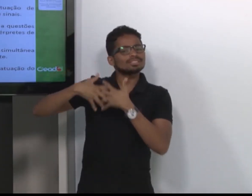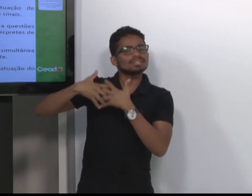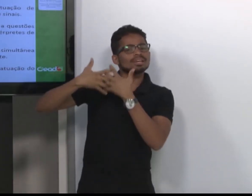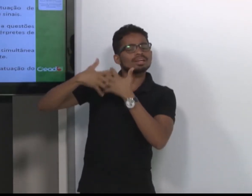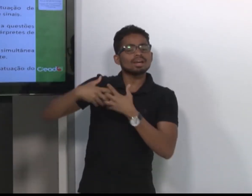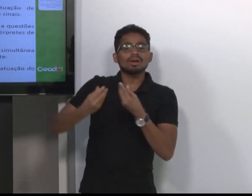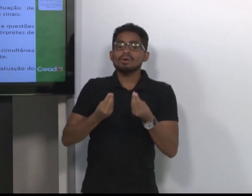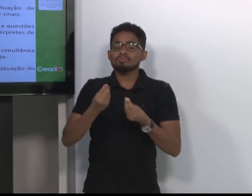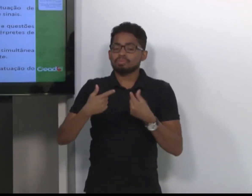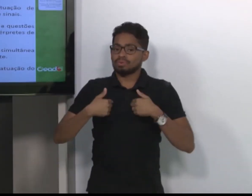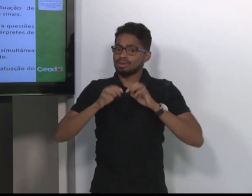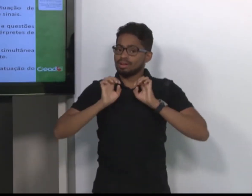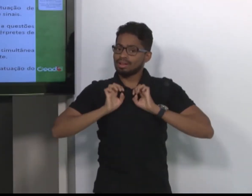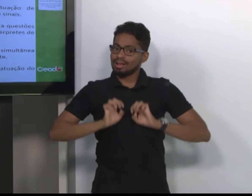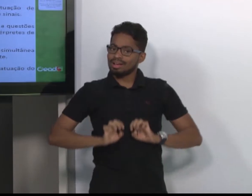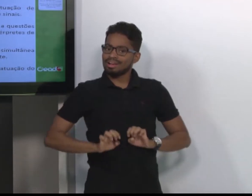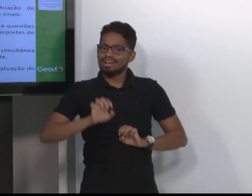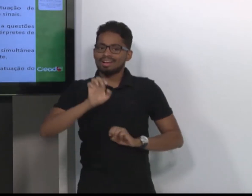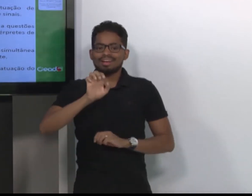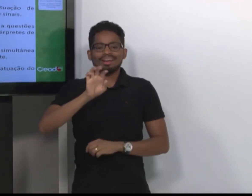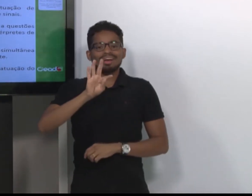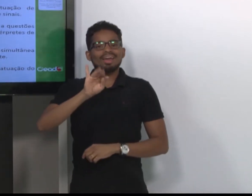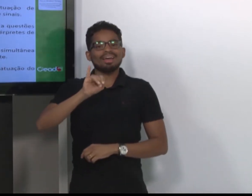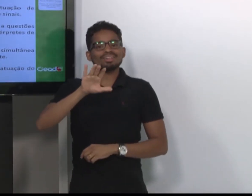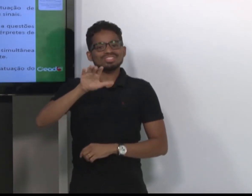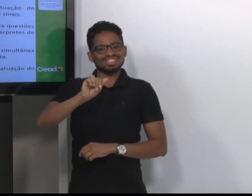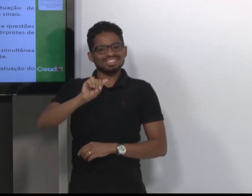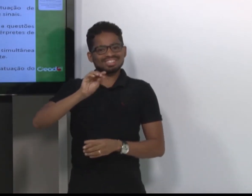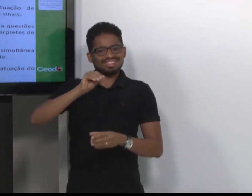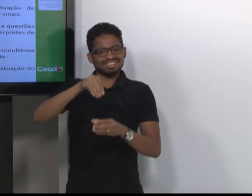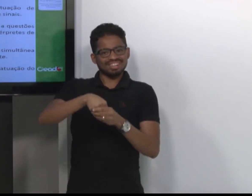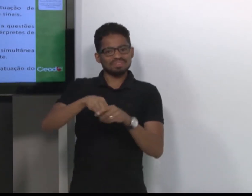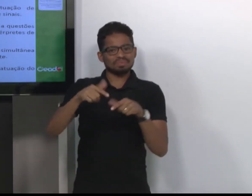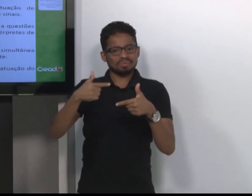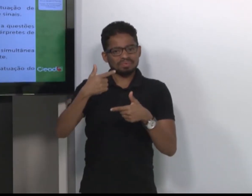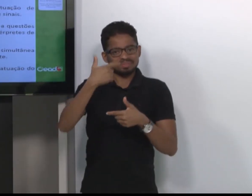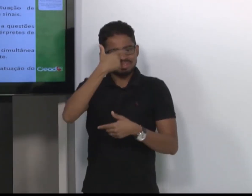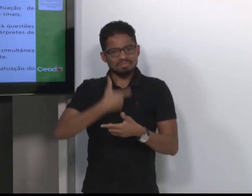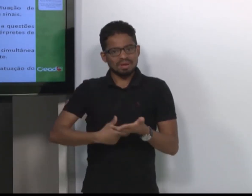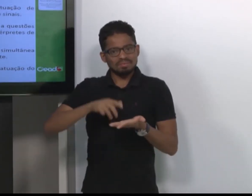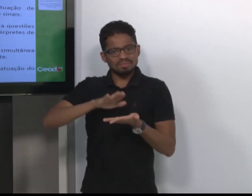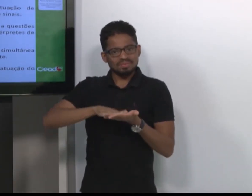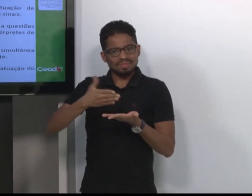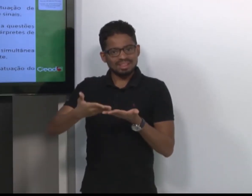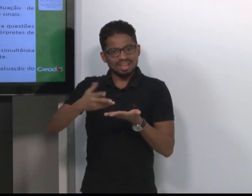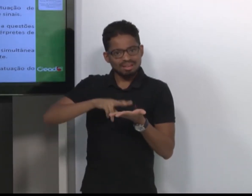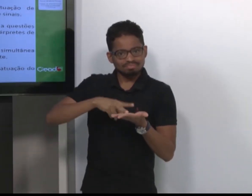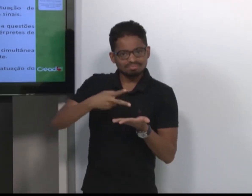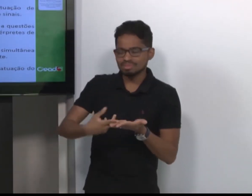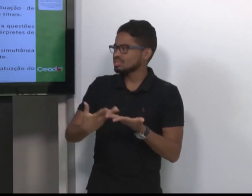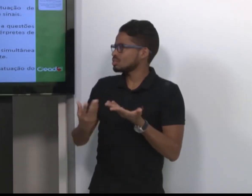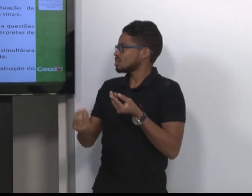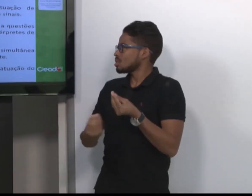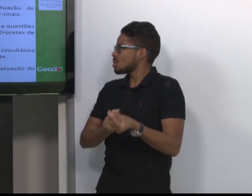iremos refletir sobre questões relacionadas à ética do